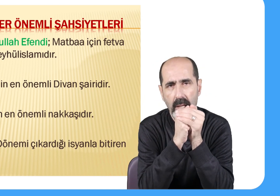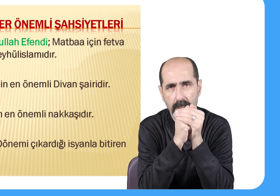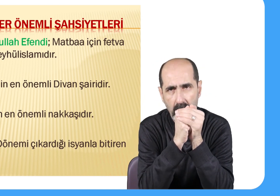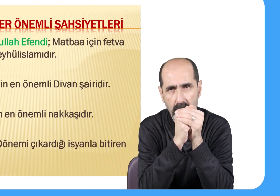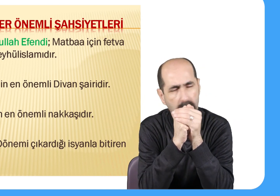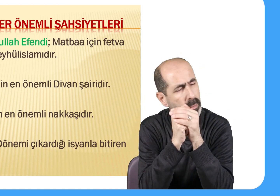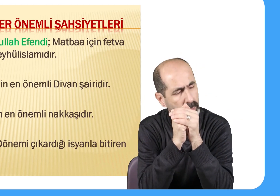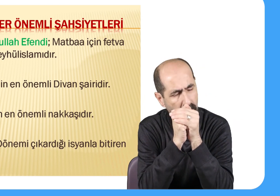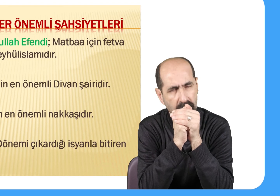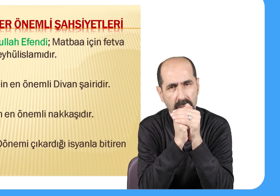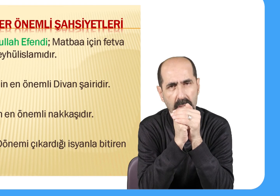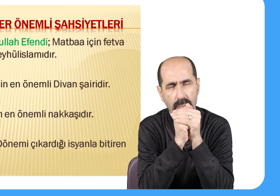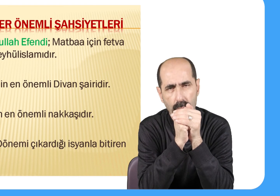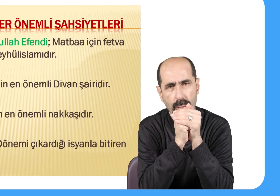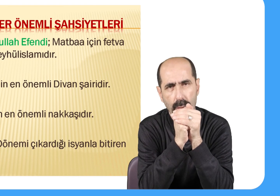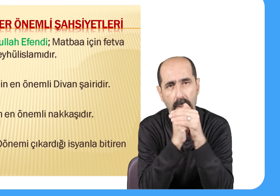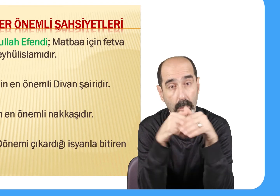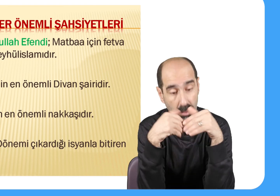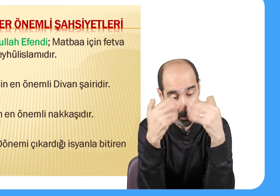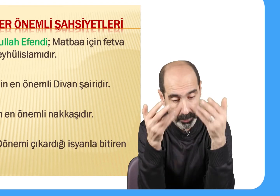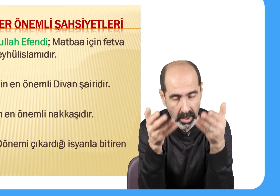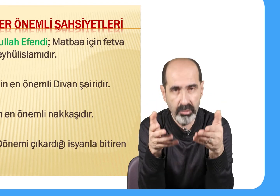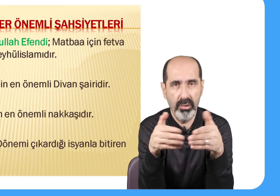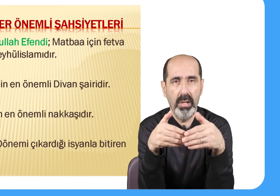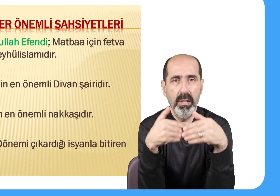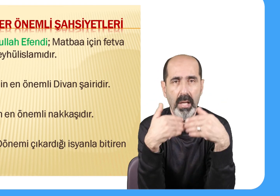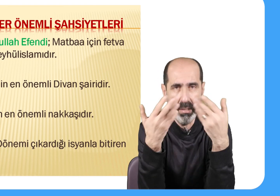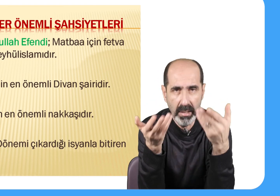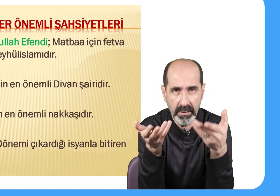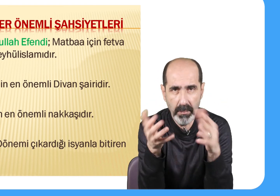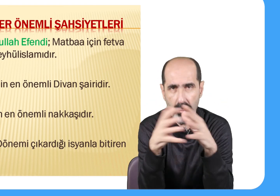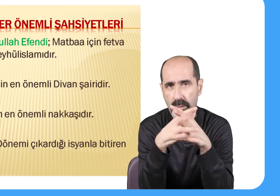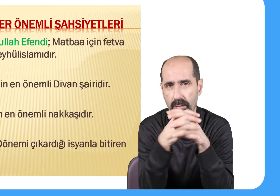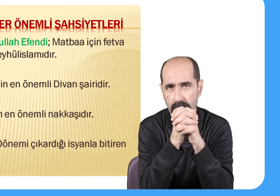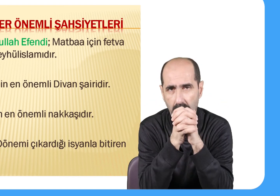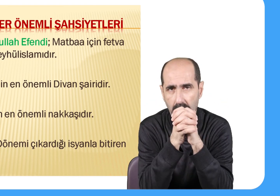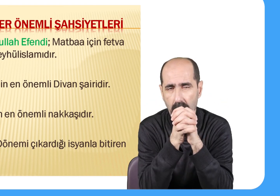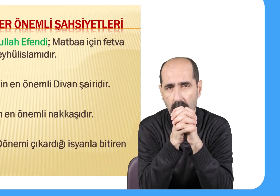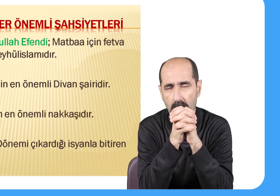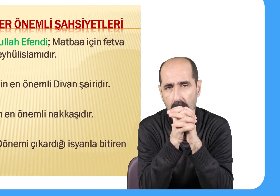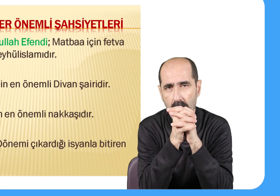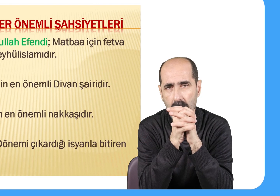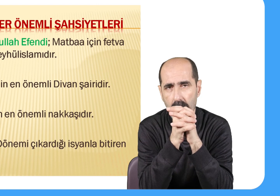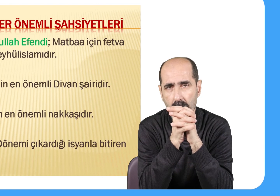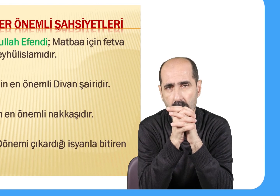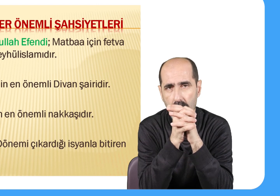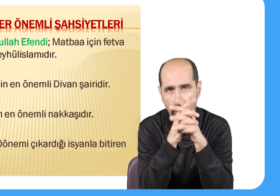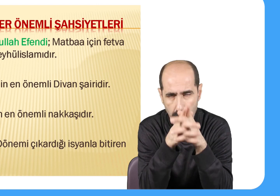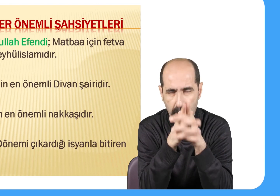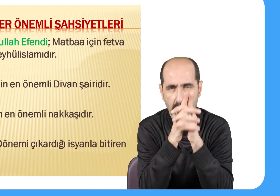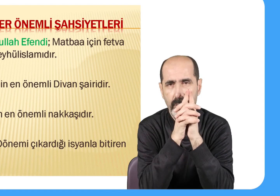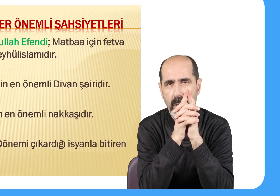olarak da değerlendirmeye alınır gerçekten çok çok önemli özellikle padişahı eğlendirme noktasında da